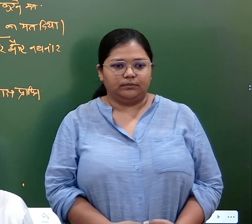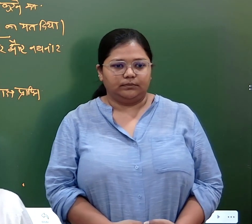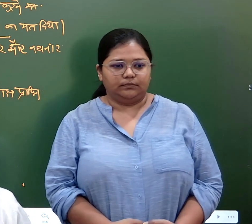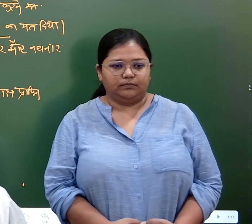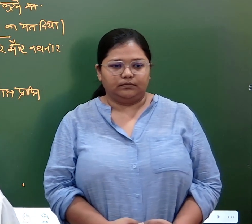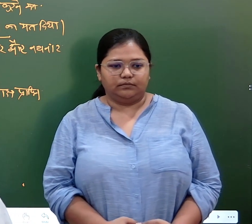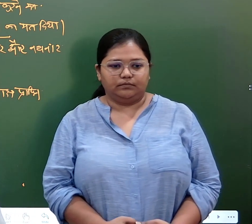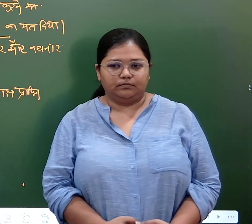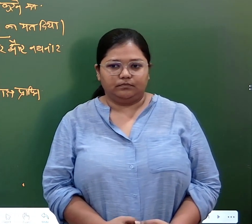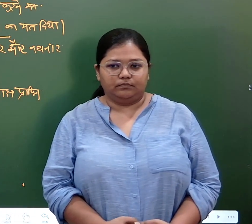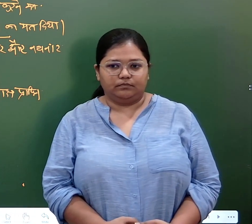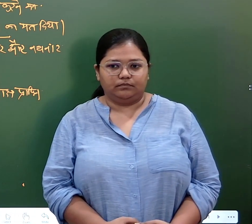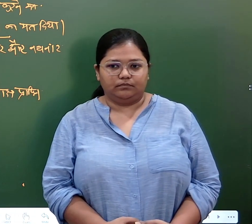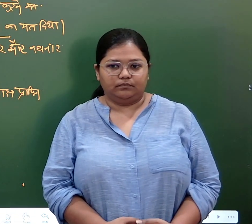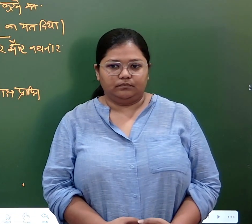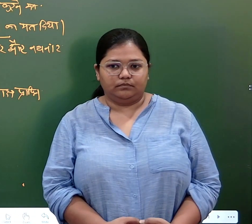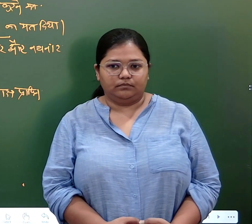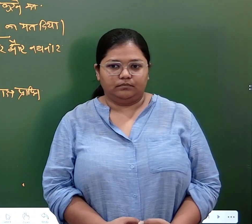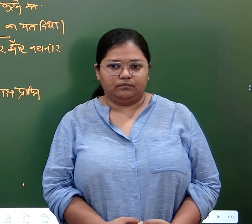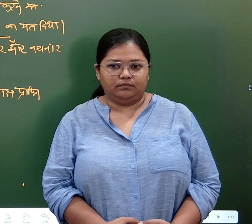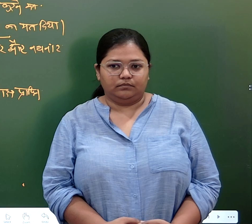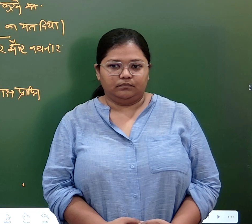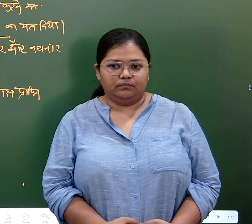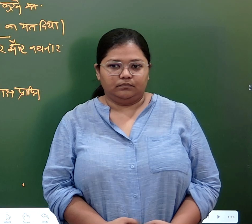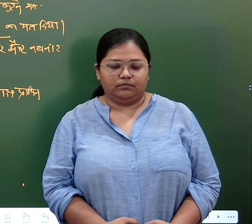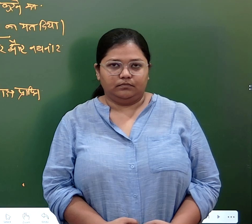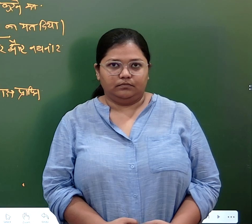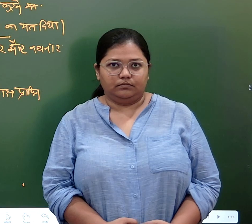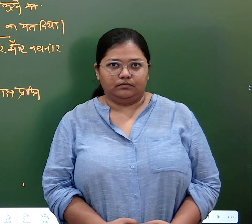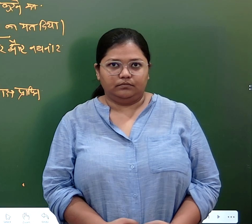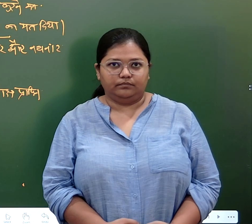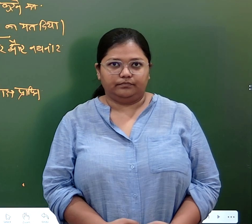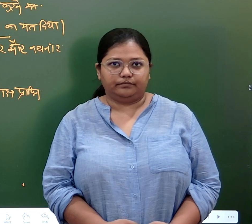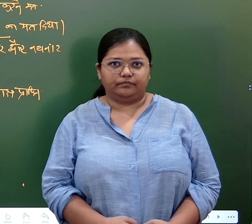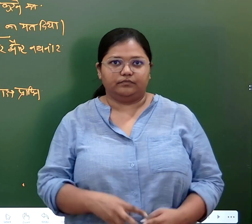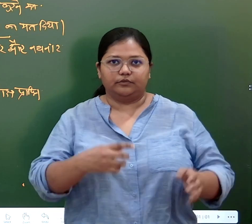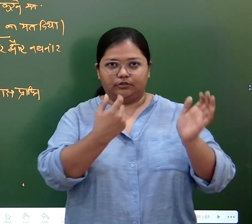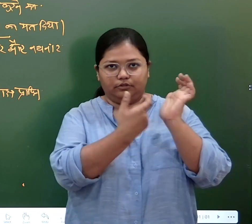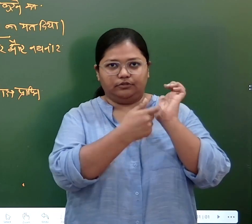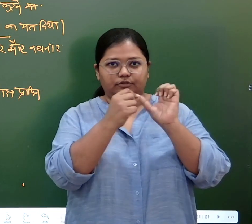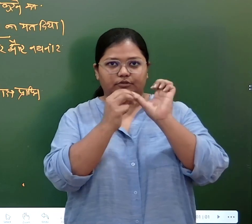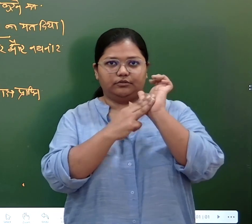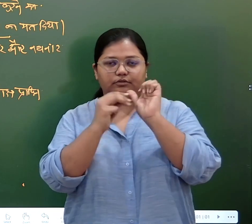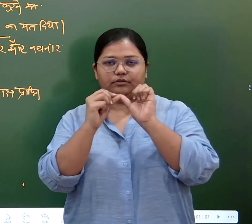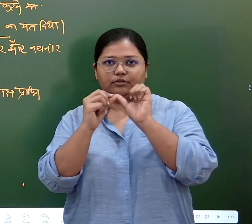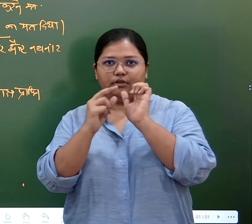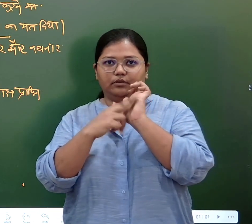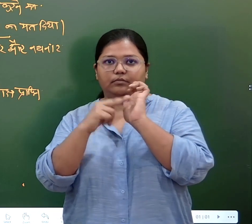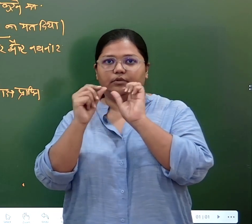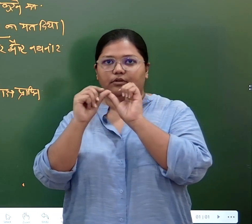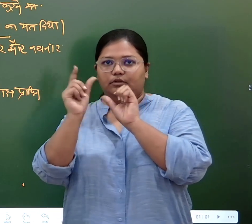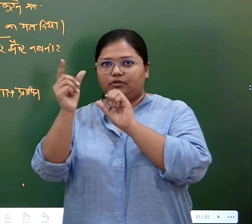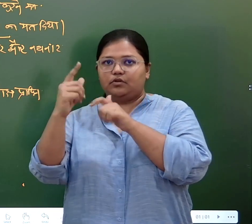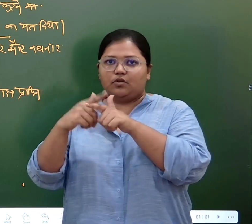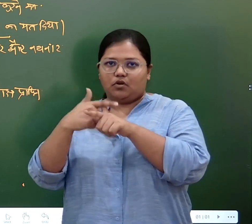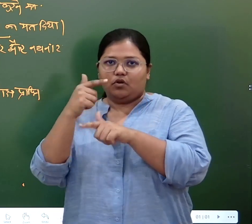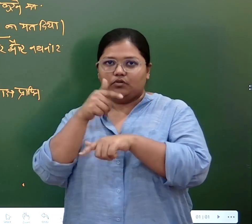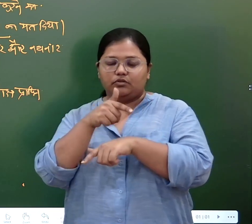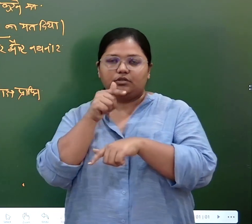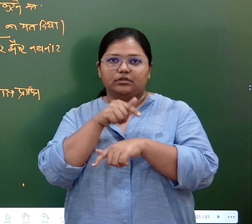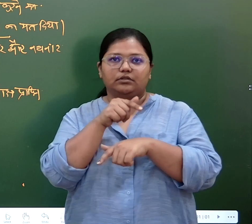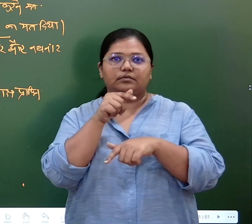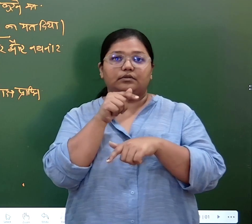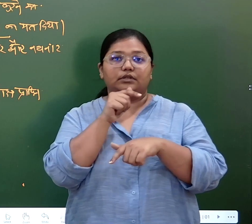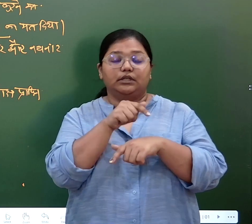थे। सगुण भक्ति मतलब क्या? सगुण भक्ति मतलब सगुण और निर्गुण जानते होगे, है ना। सगुण भक्ति